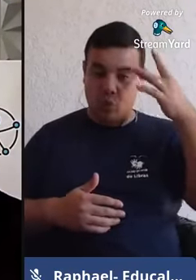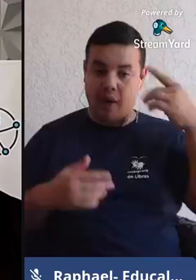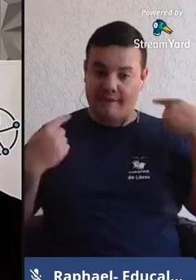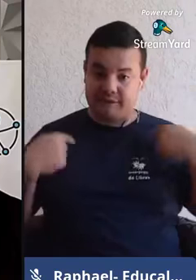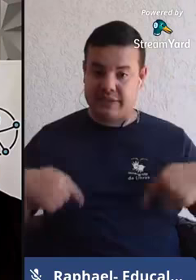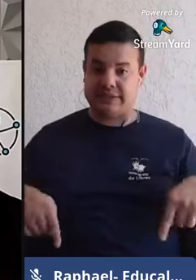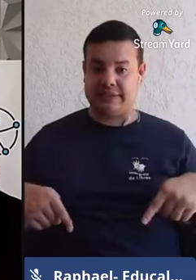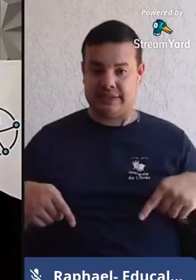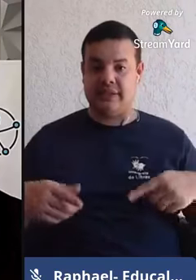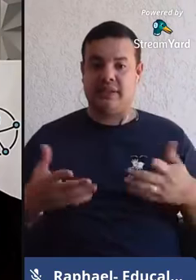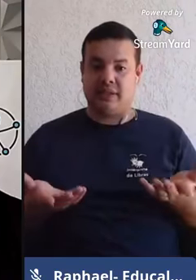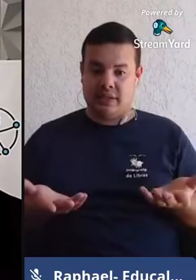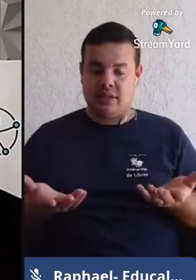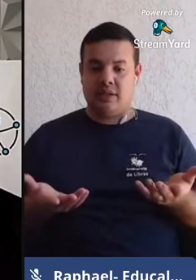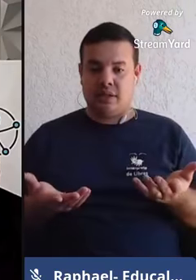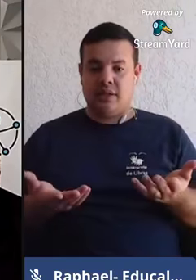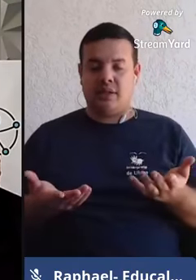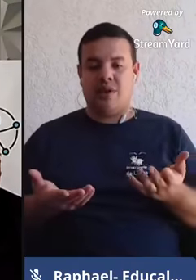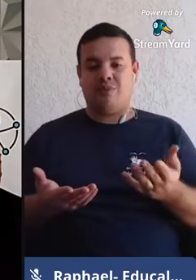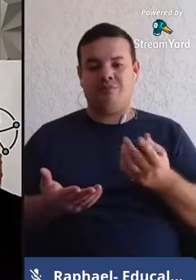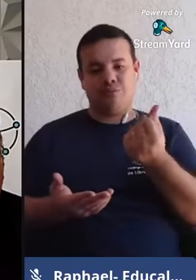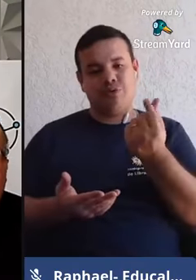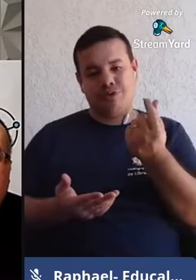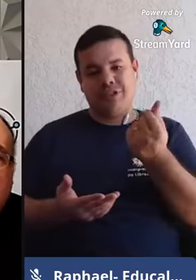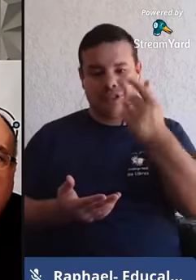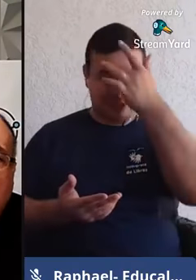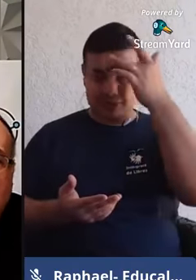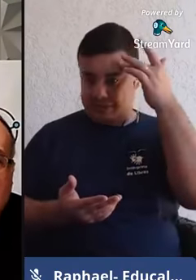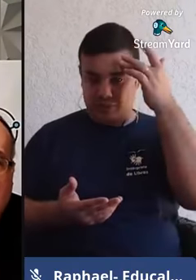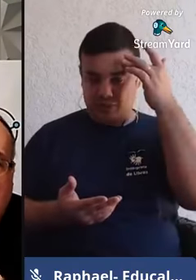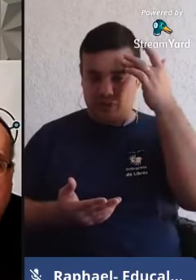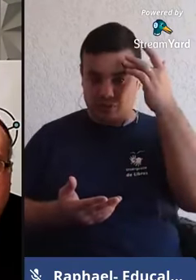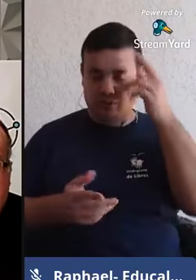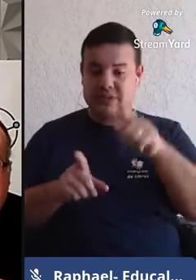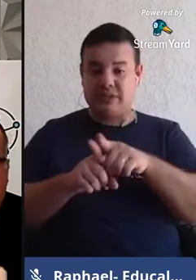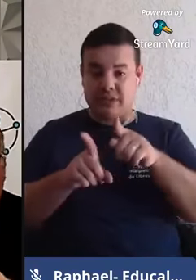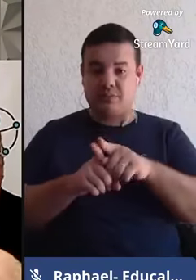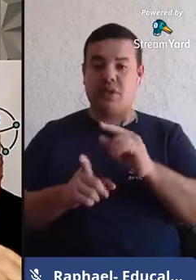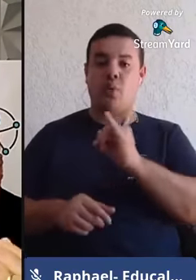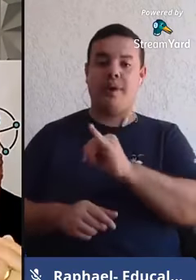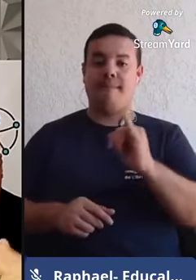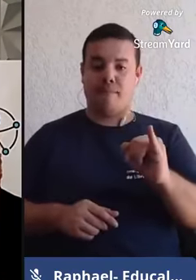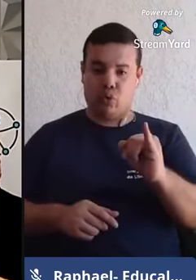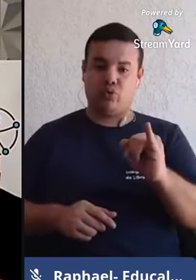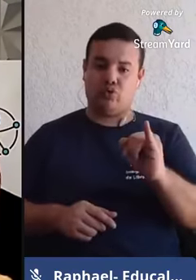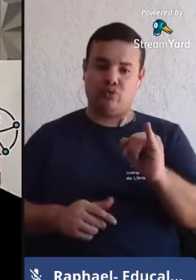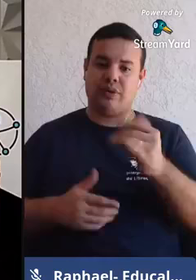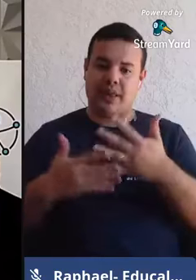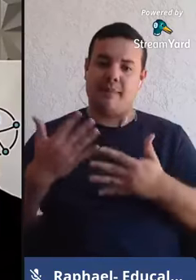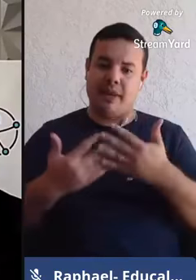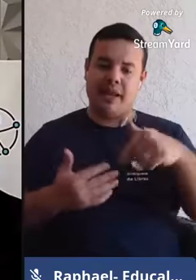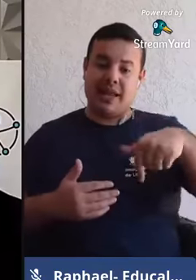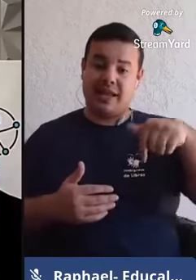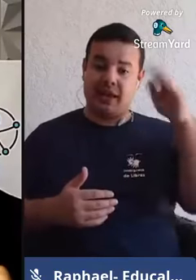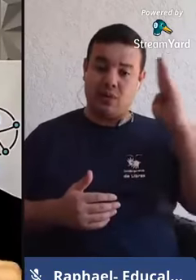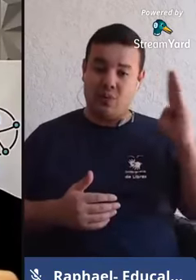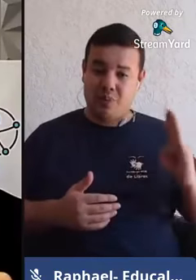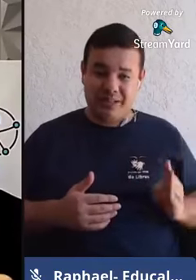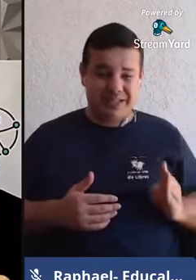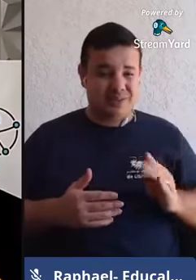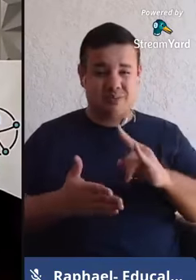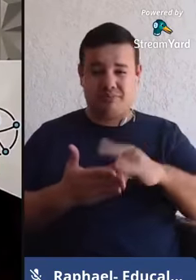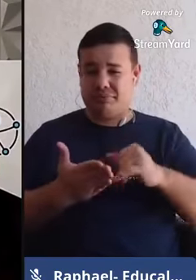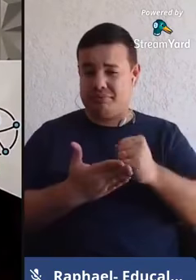do poder aquisitivo das pessoas e a questão dos impostos também, né? Então, o Brasil, a burocracia é